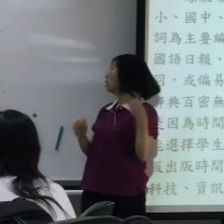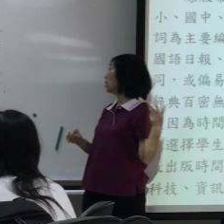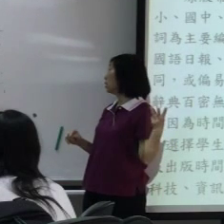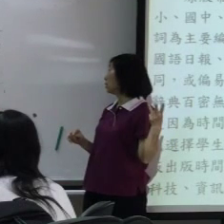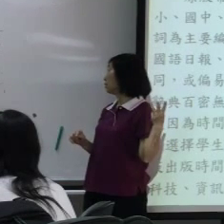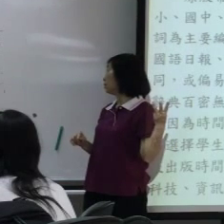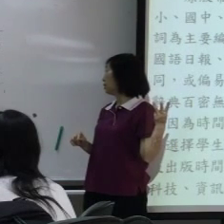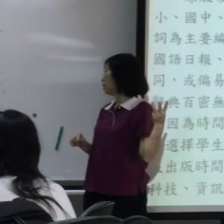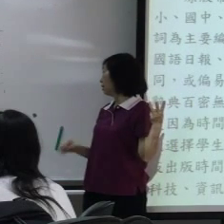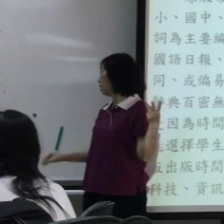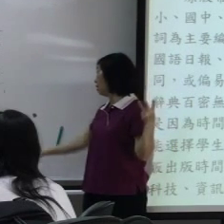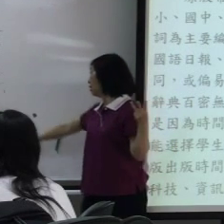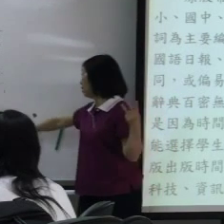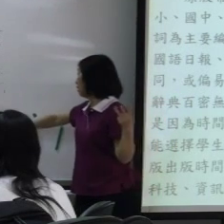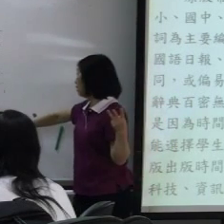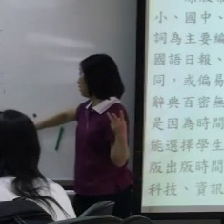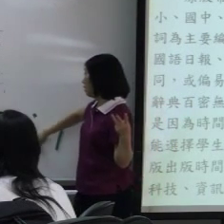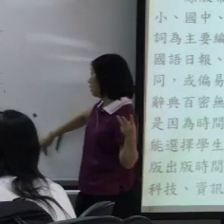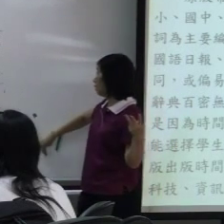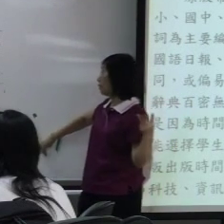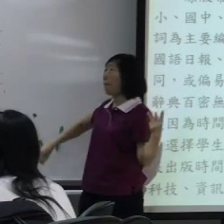第3个是雅。